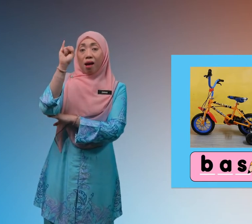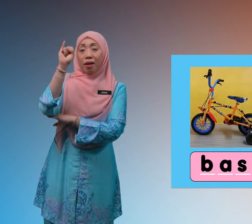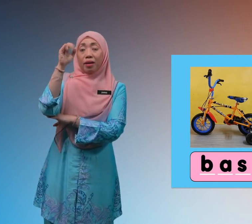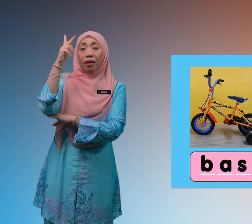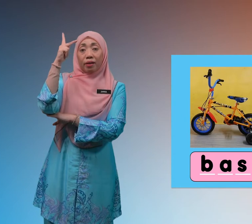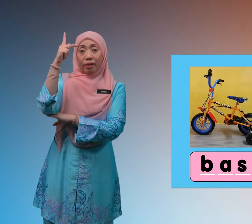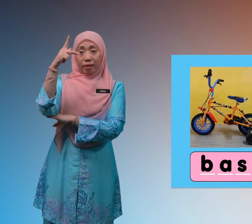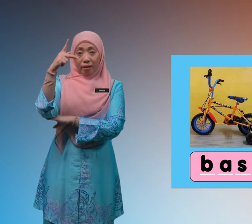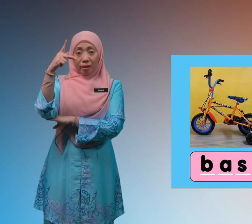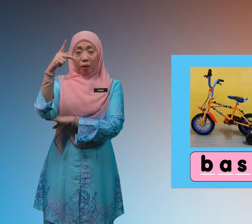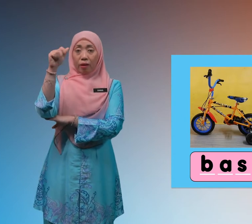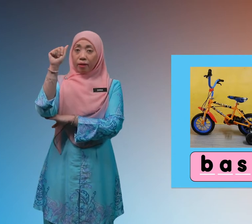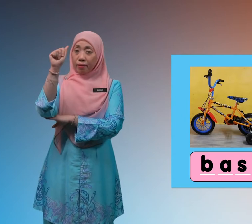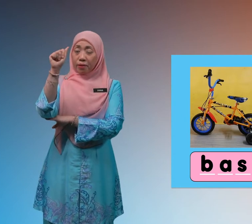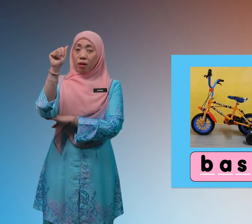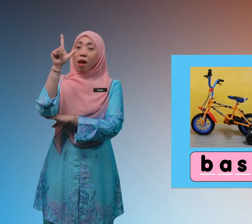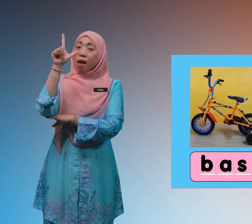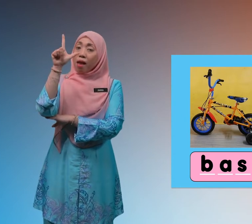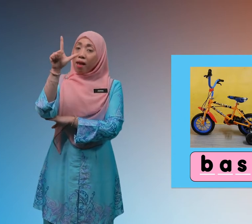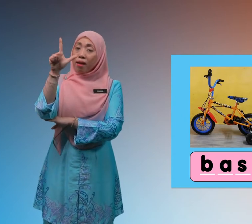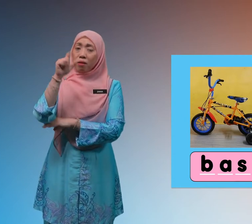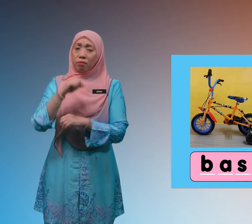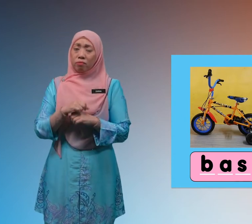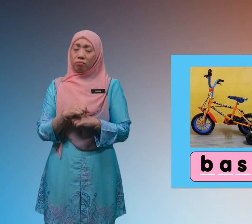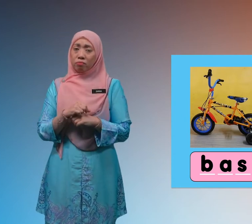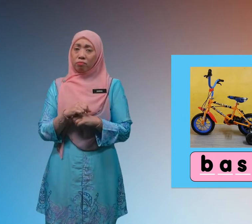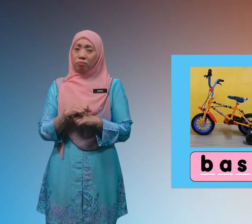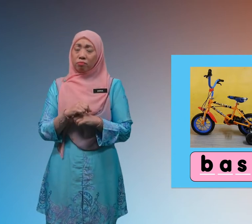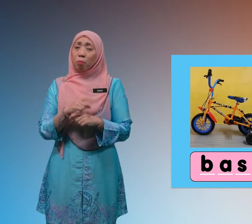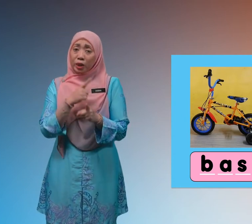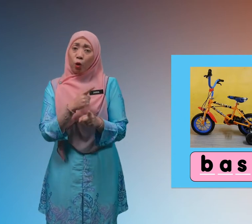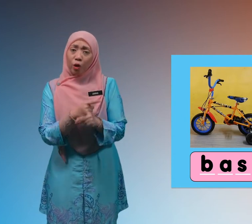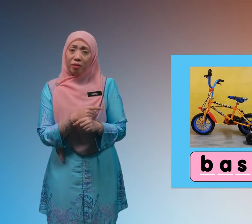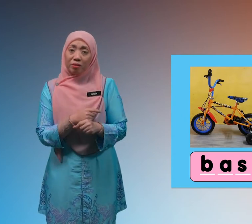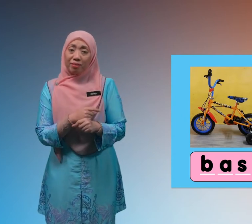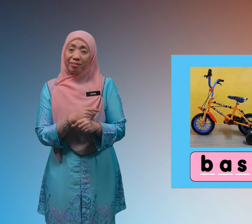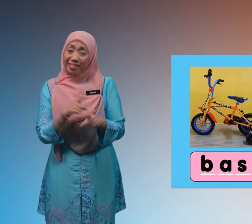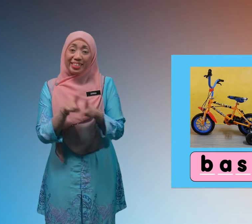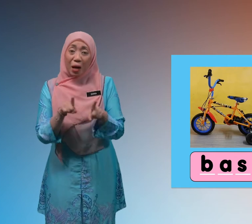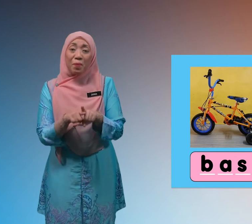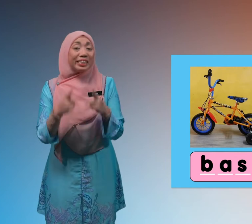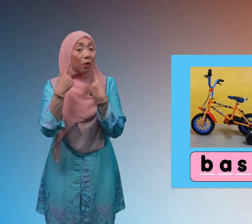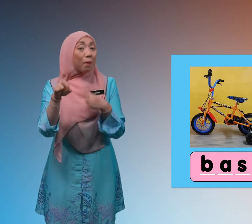I, K, A, L. Betul? Sama